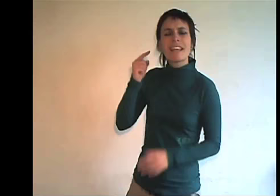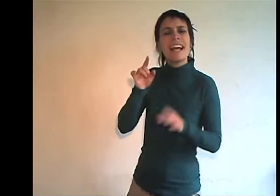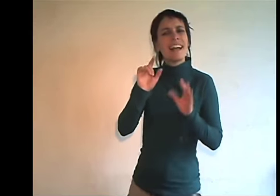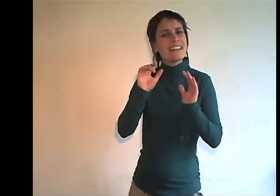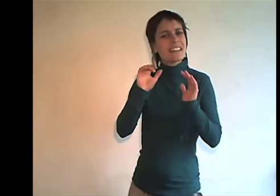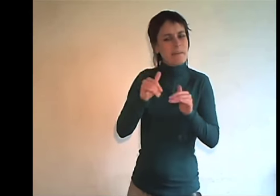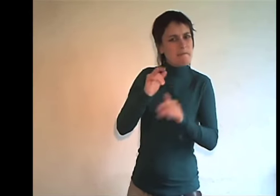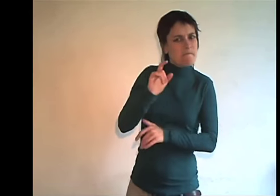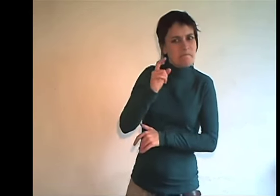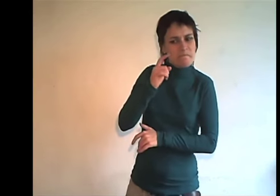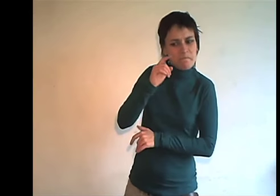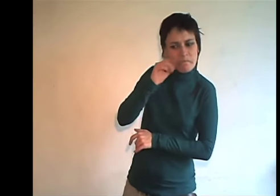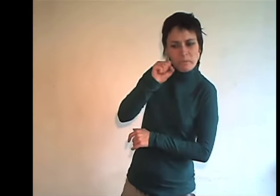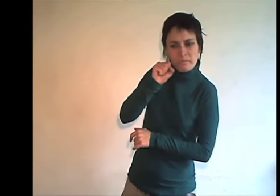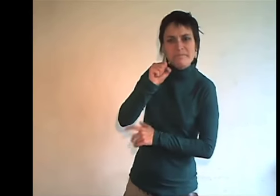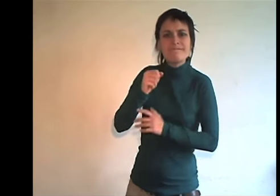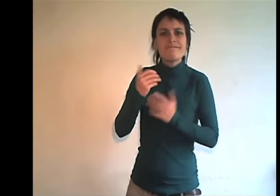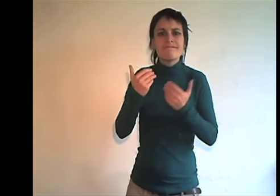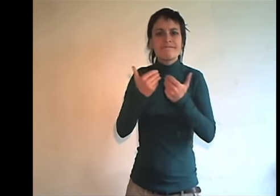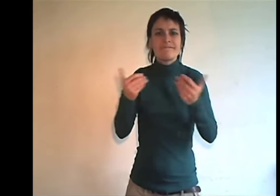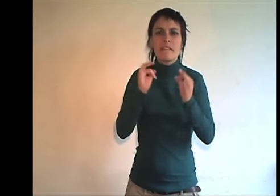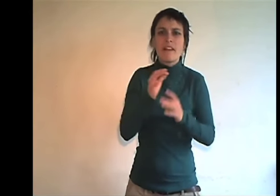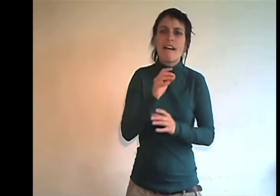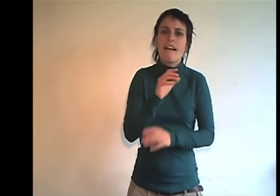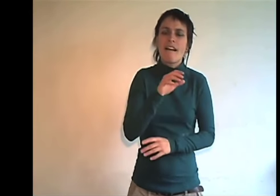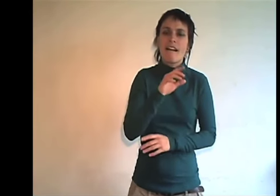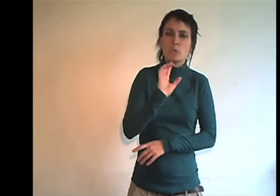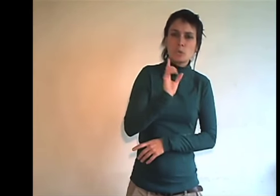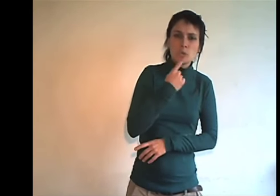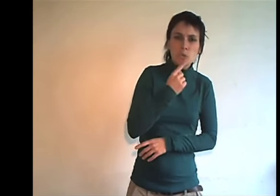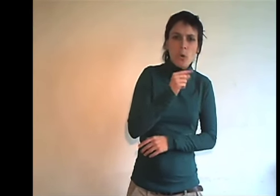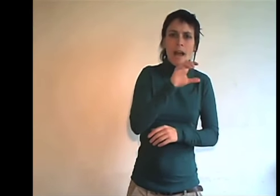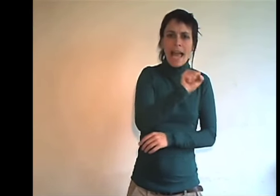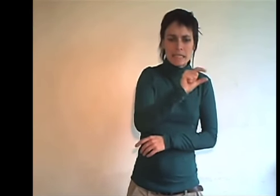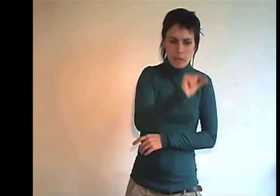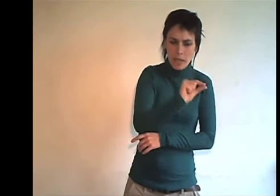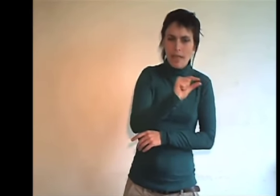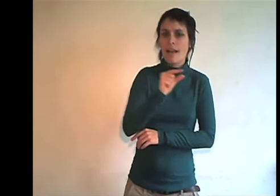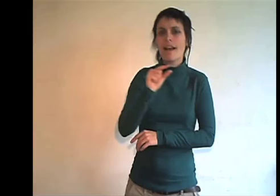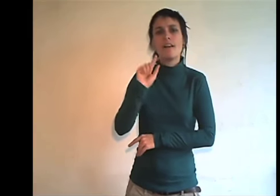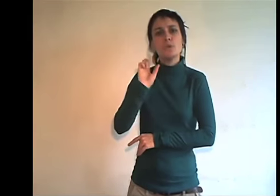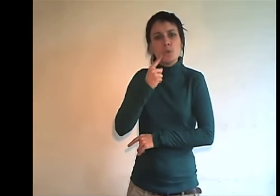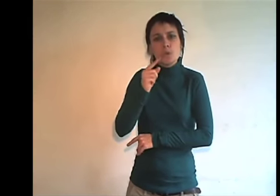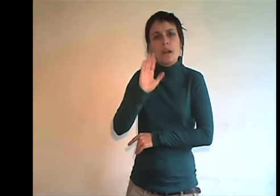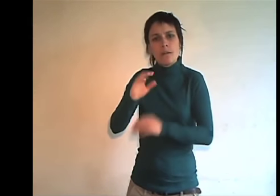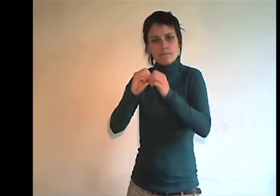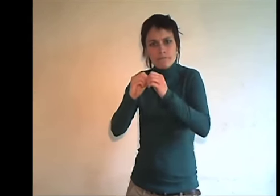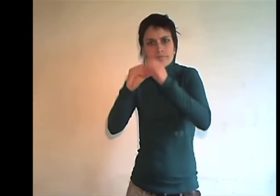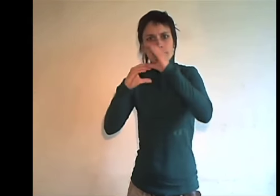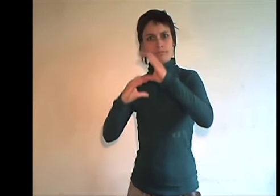J'ai entendu aussi qu'on faisait une distinction entre sourd avec minuscule et sourd avec majuscule. Comme quoi sourd